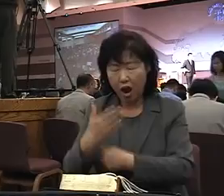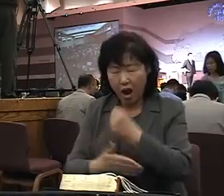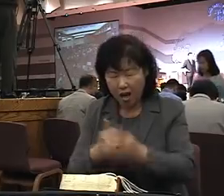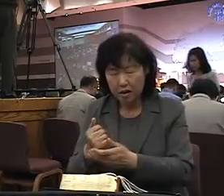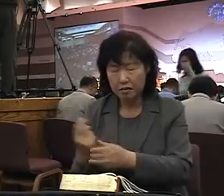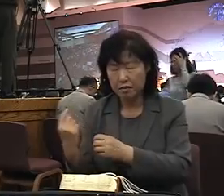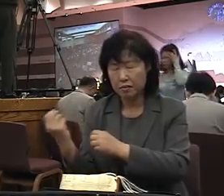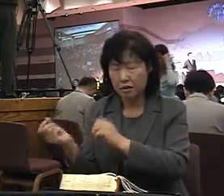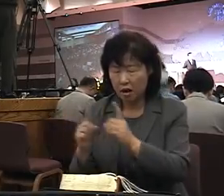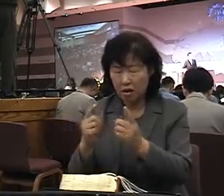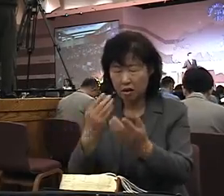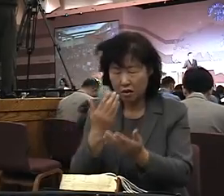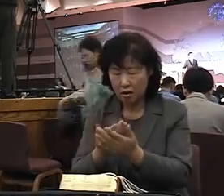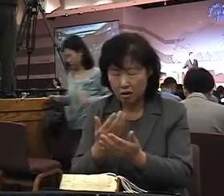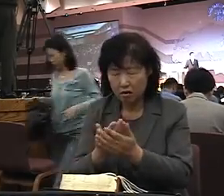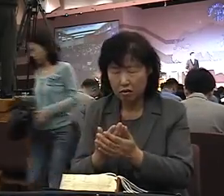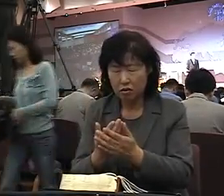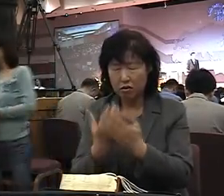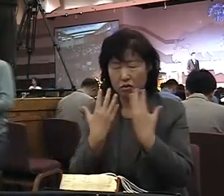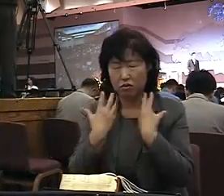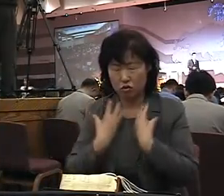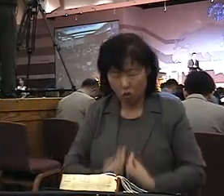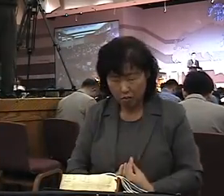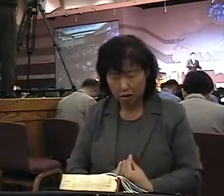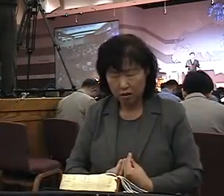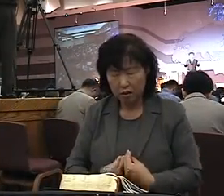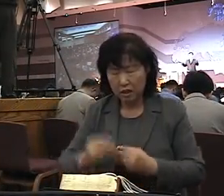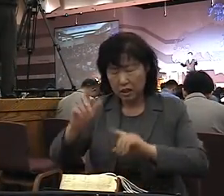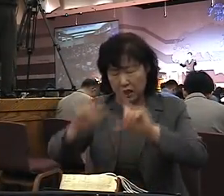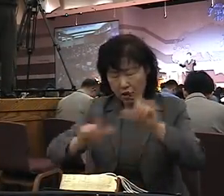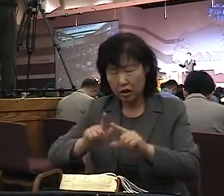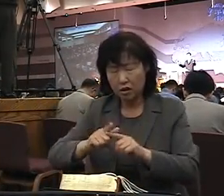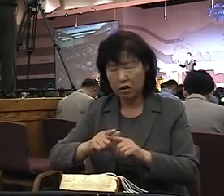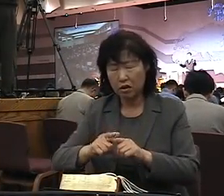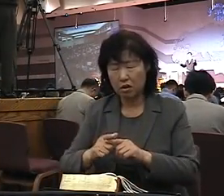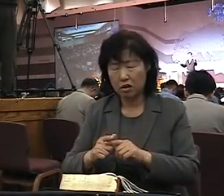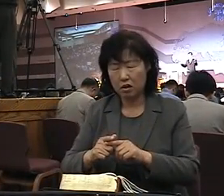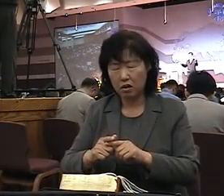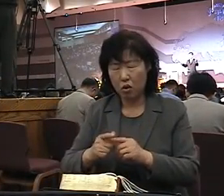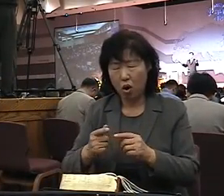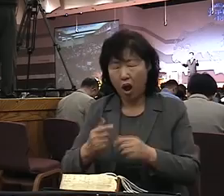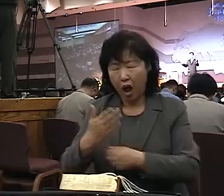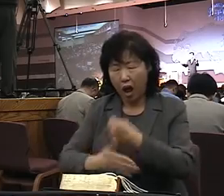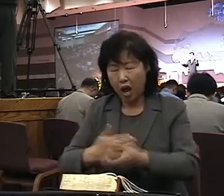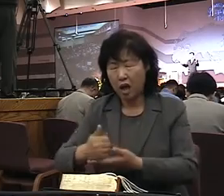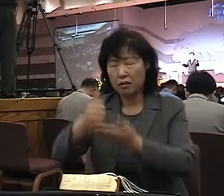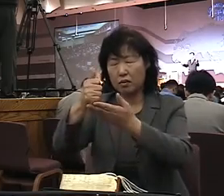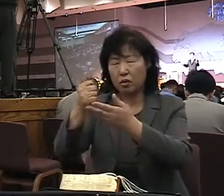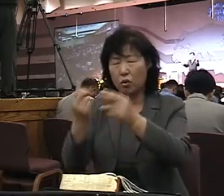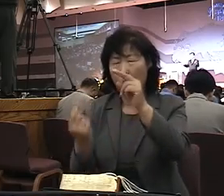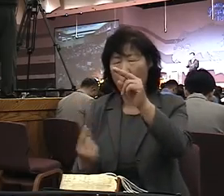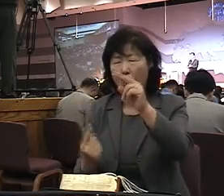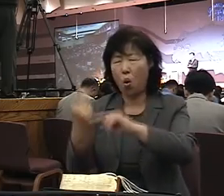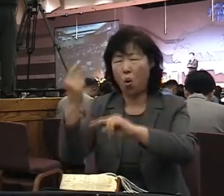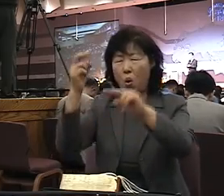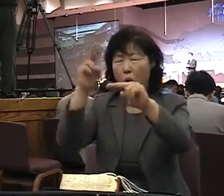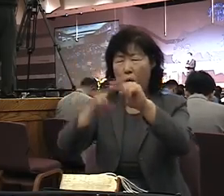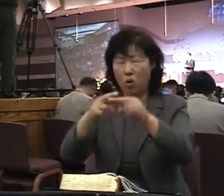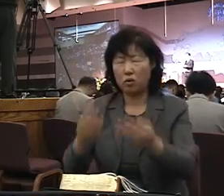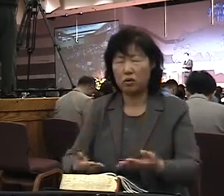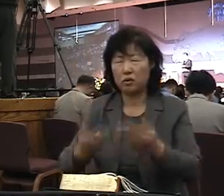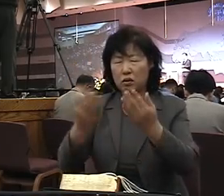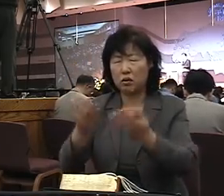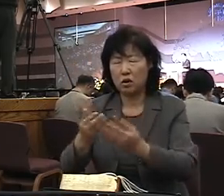지금 정말 절망의 상황, 그 상황을 하나님께 올려드립시다. 오늘 말씀을 붙잡읍시다. 하나님의